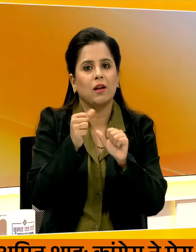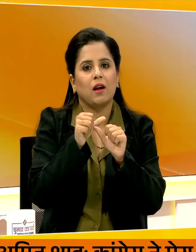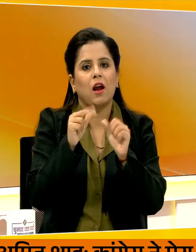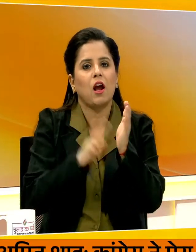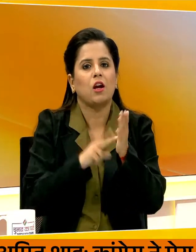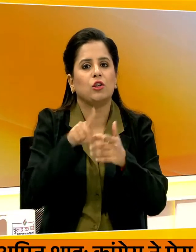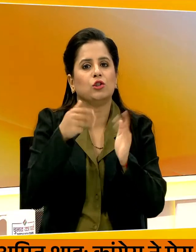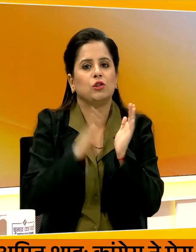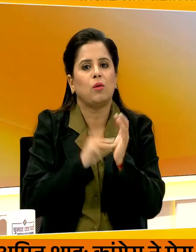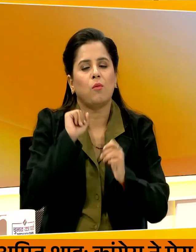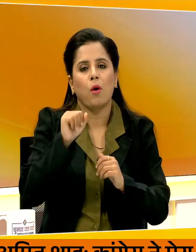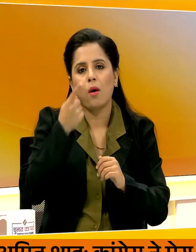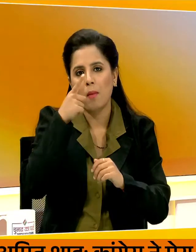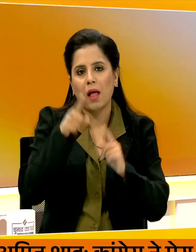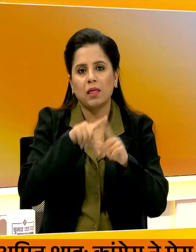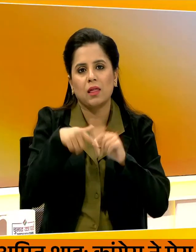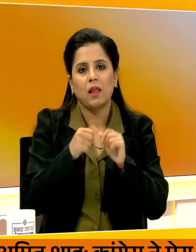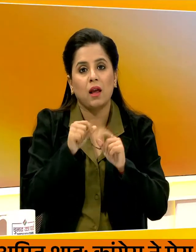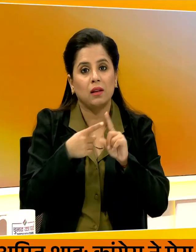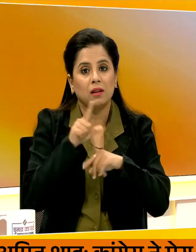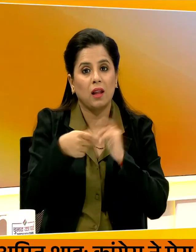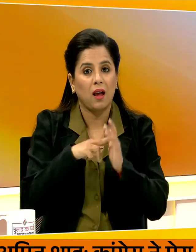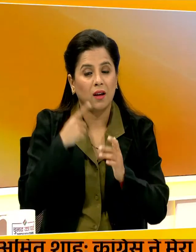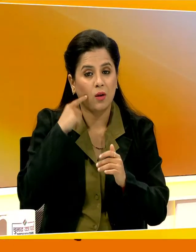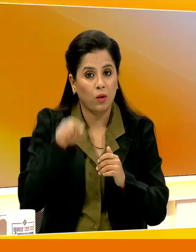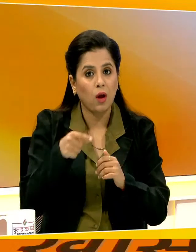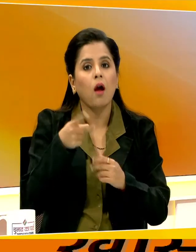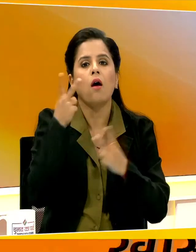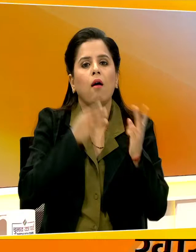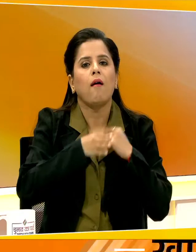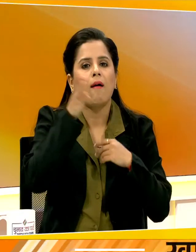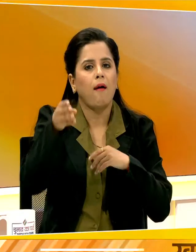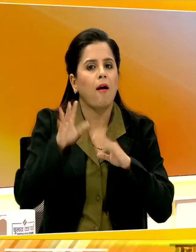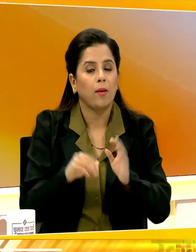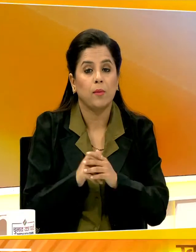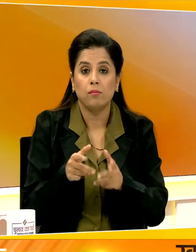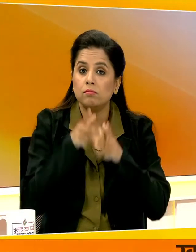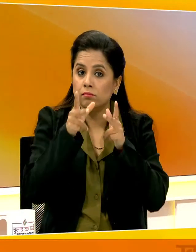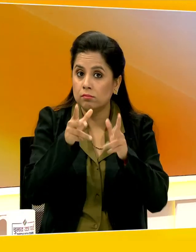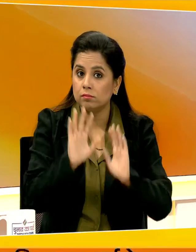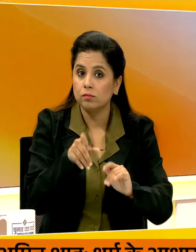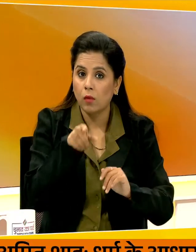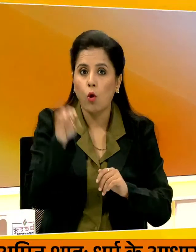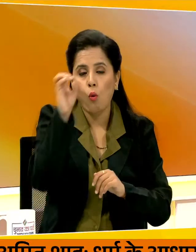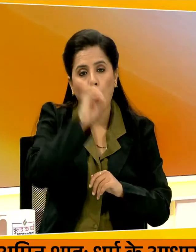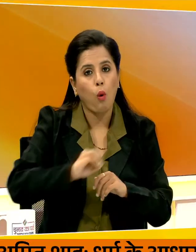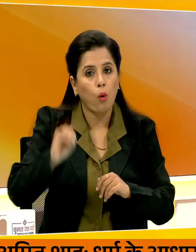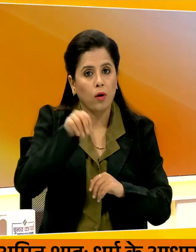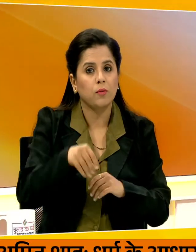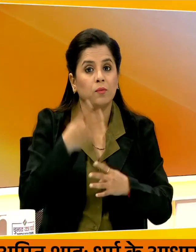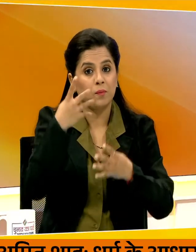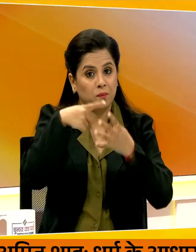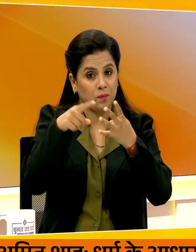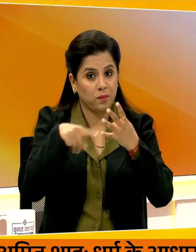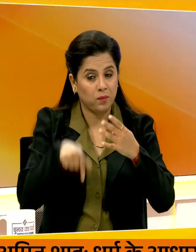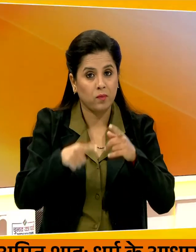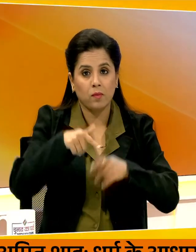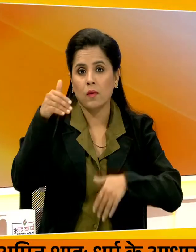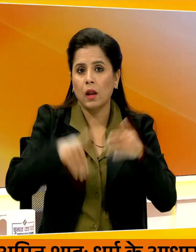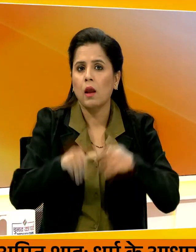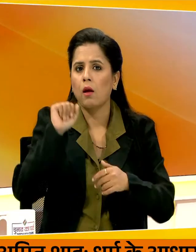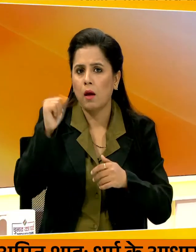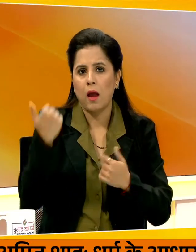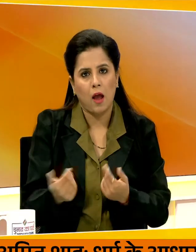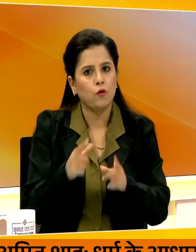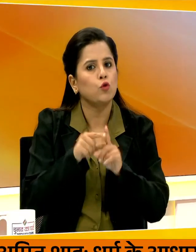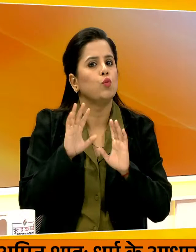के मां तारा तारिणी पीठ में दर्शन करने पहुंचे थे। आपको बता दें कि ओडिशा में 4 चरण में विधानसभा चुनाव